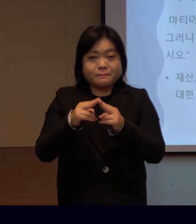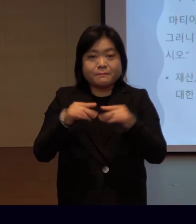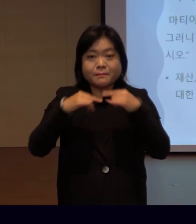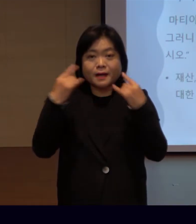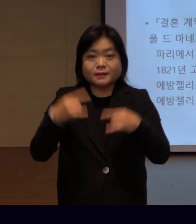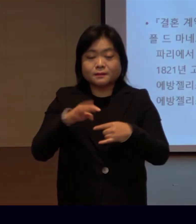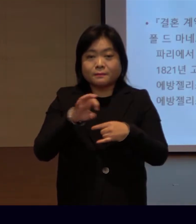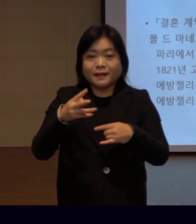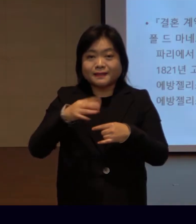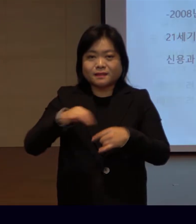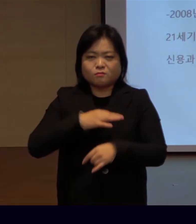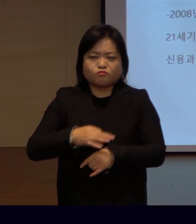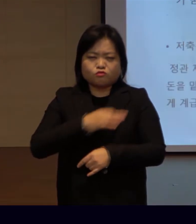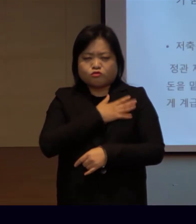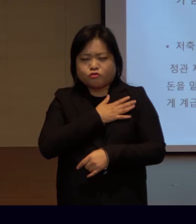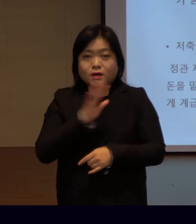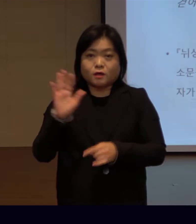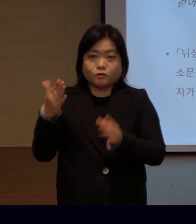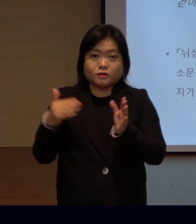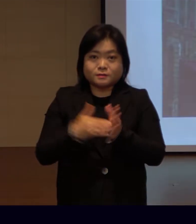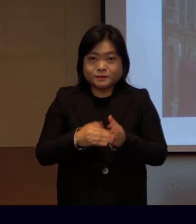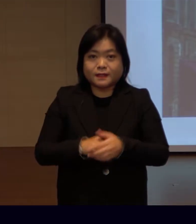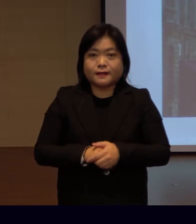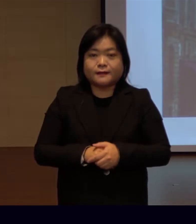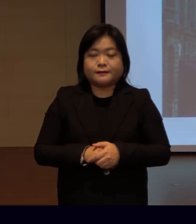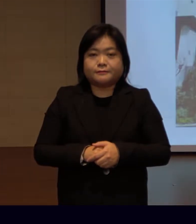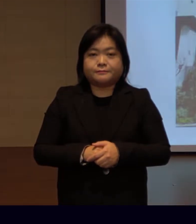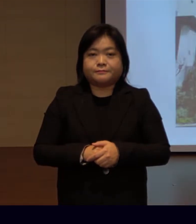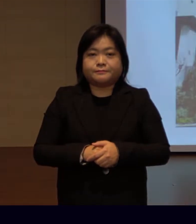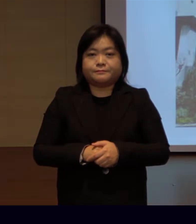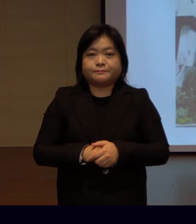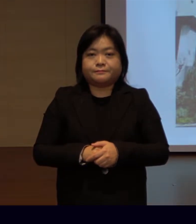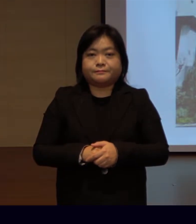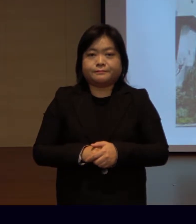파리의 부르주아로 등극을 합니다.